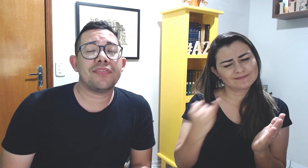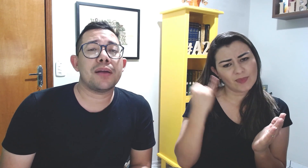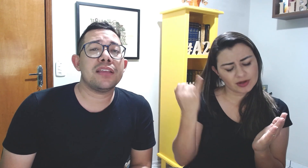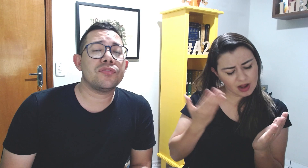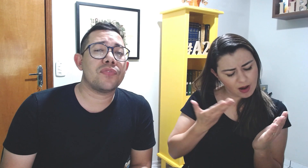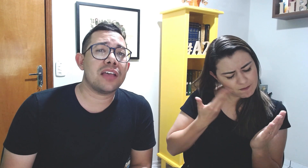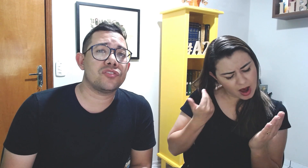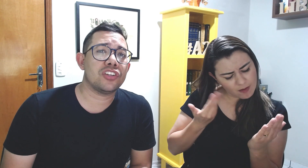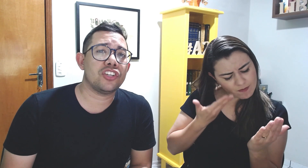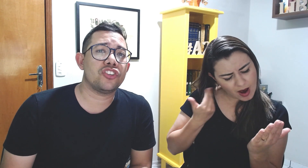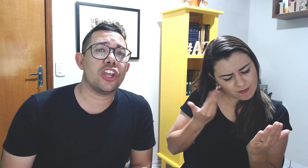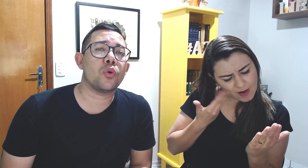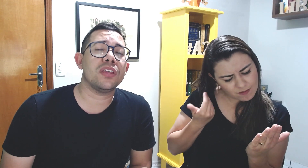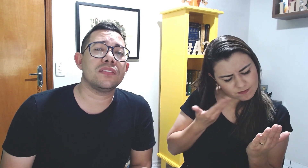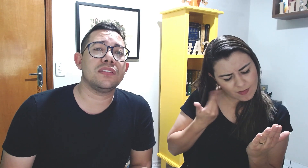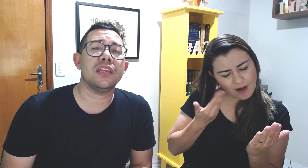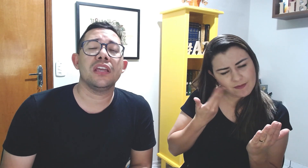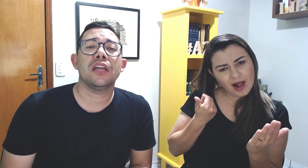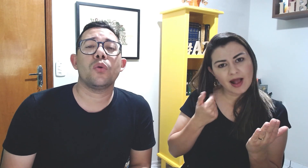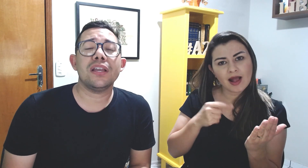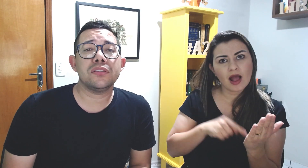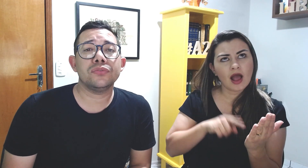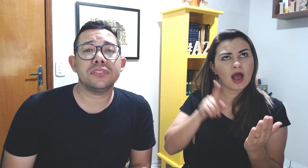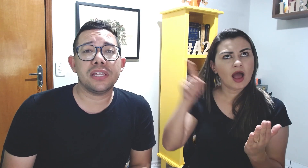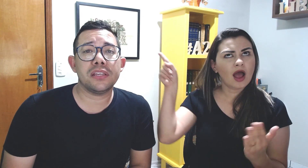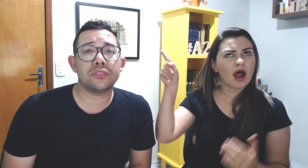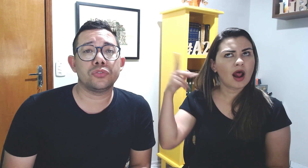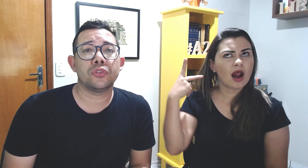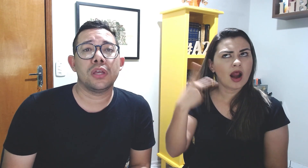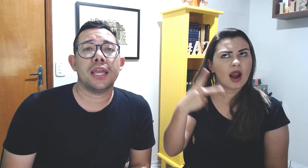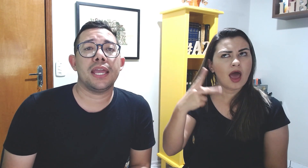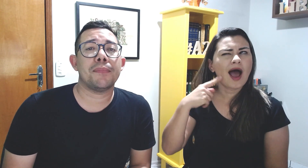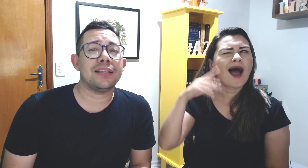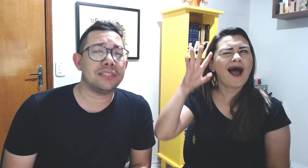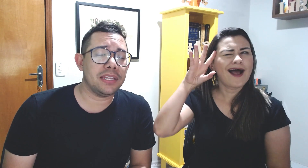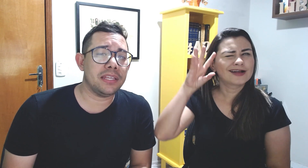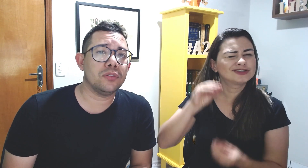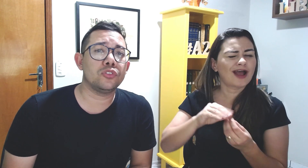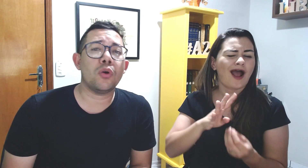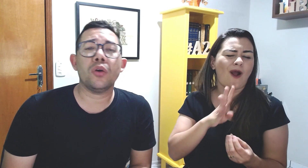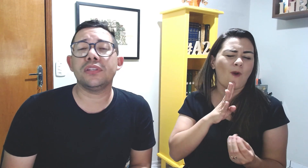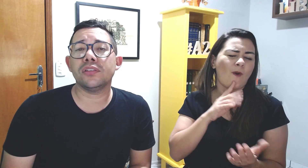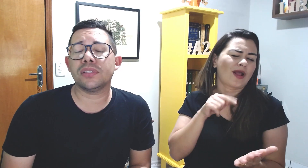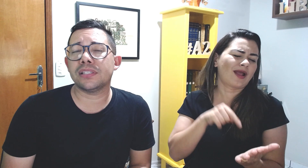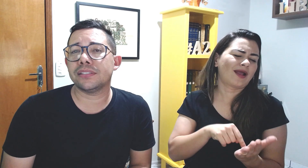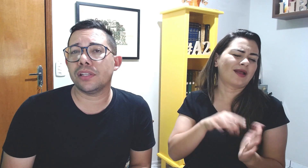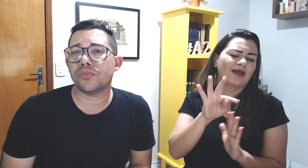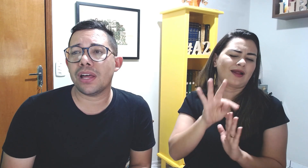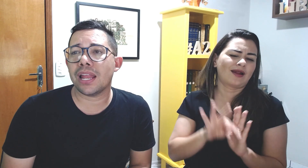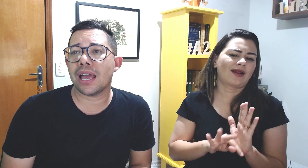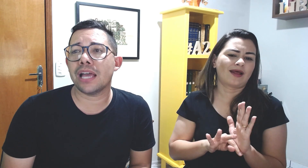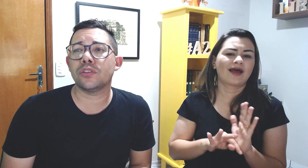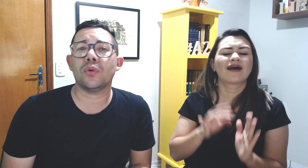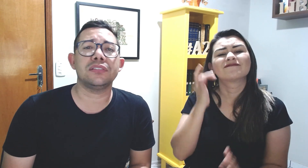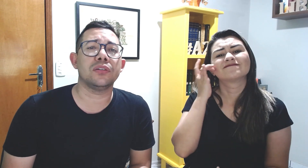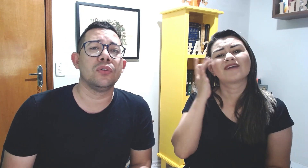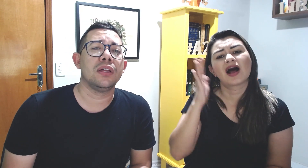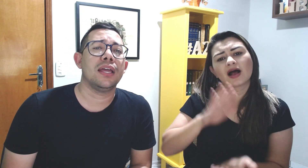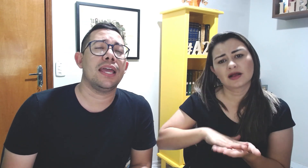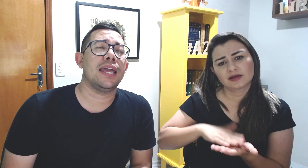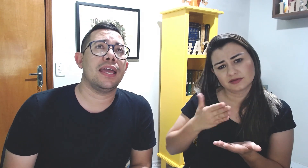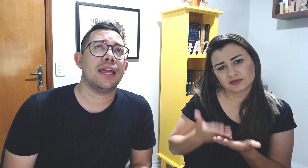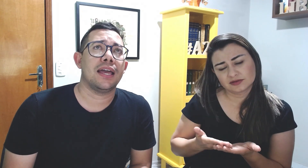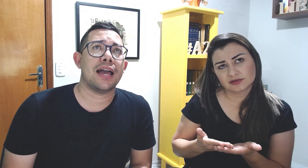que vai ficar mais fácil de a gente reconhecer quais são os textos mais lidos, qual é o texto que está sendo falado, quais